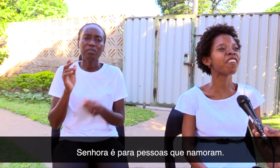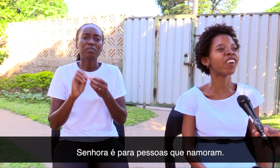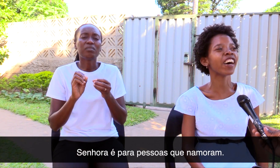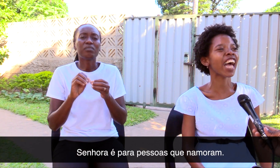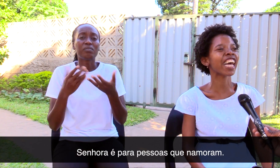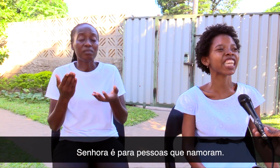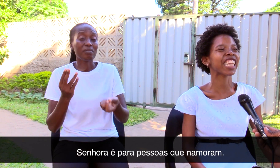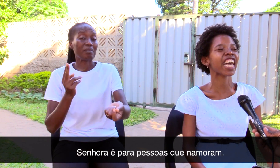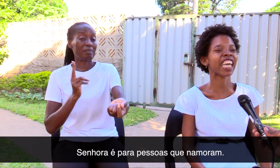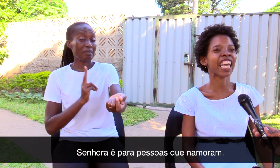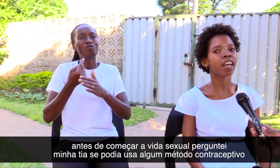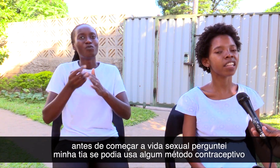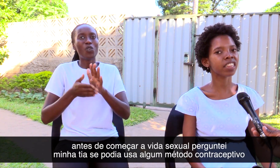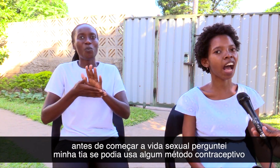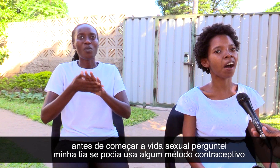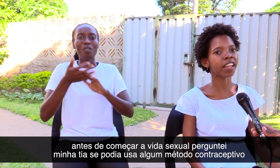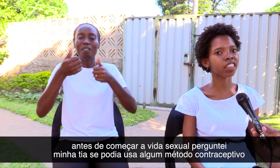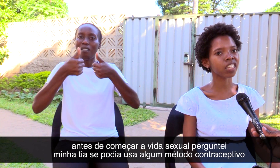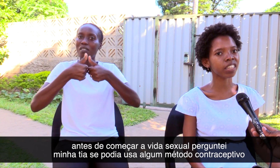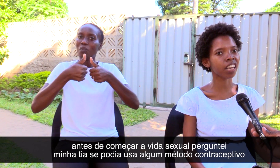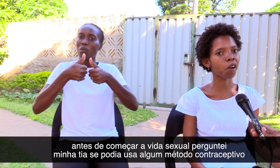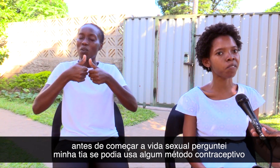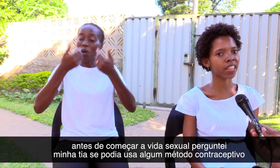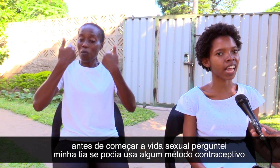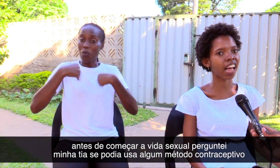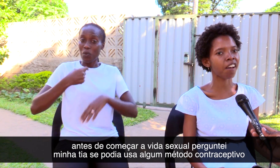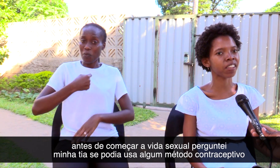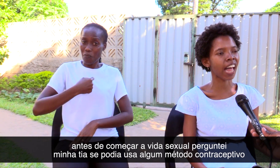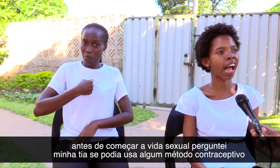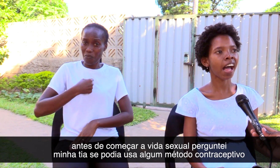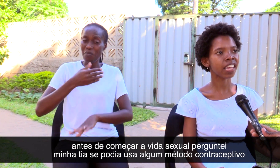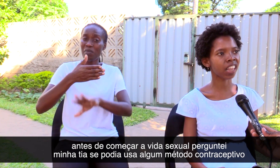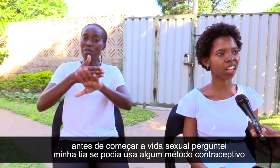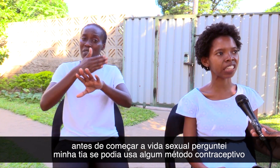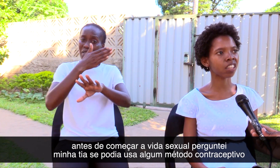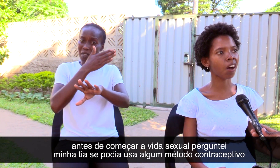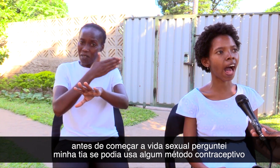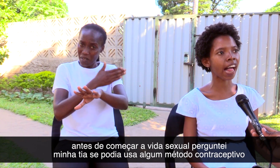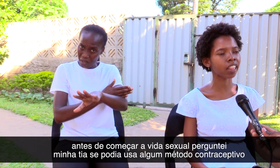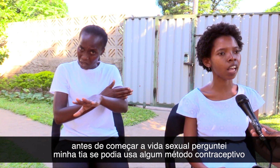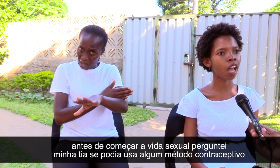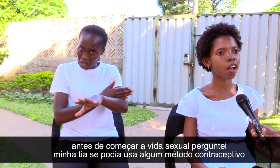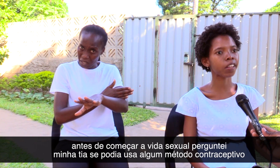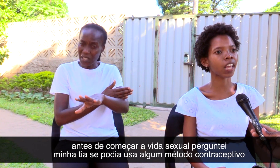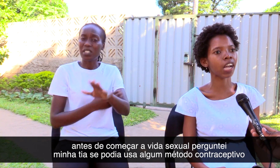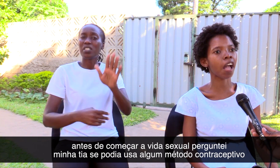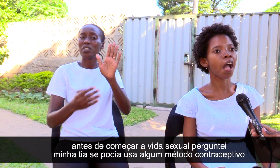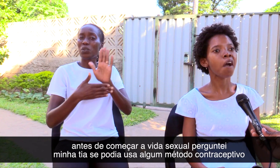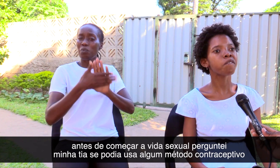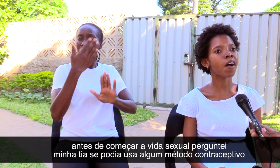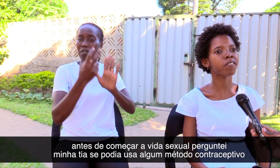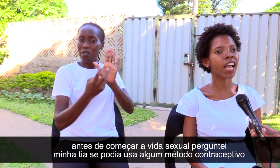que namora isso aí. Então, antes de começar a vida sexual, eu